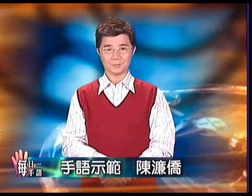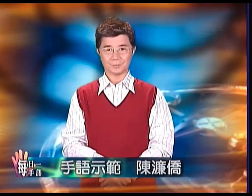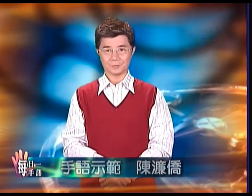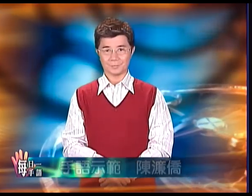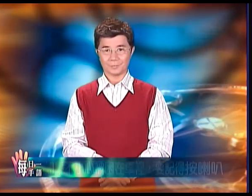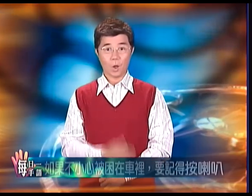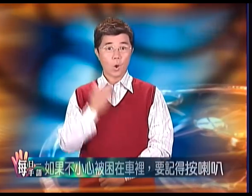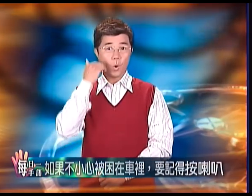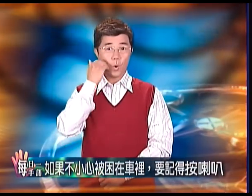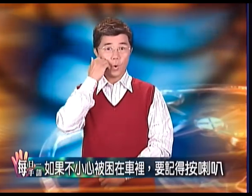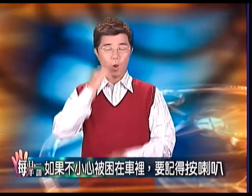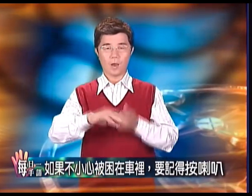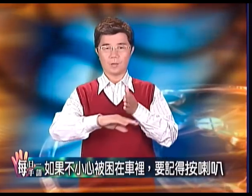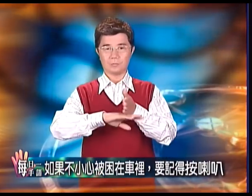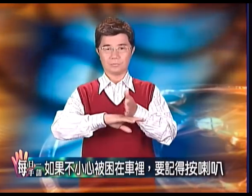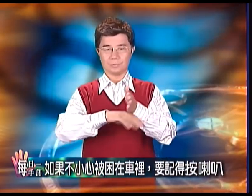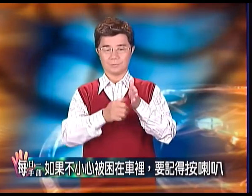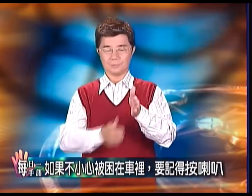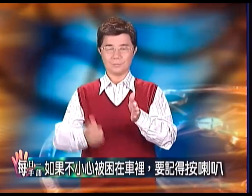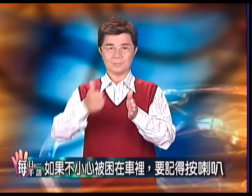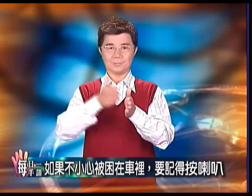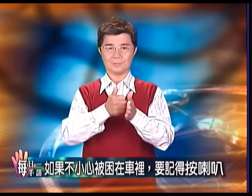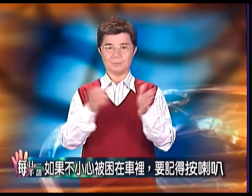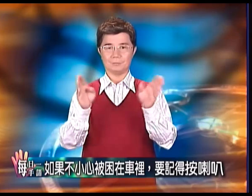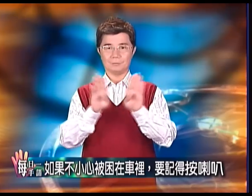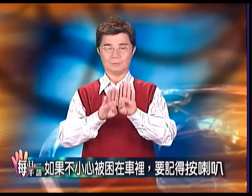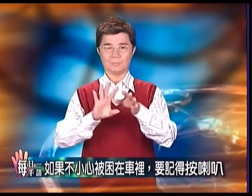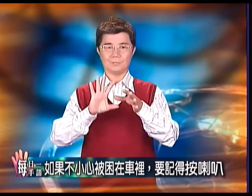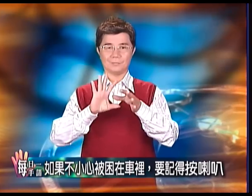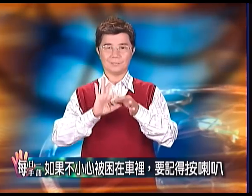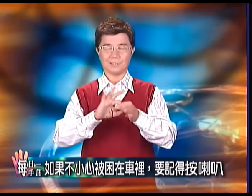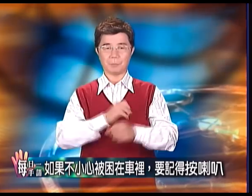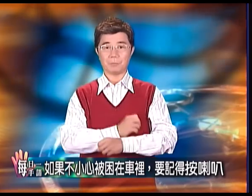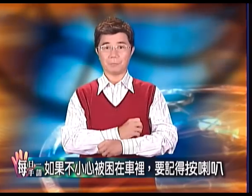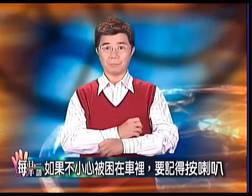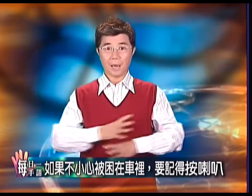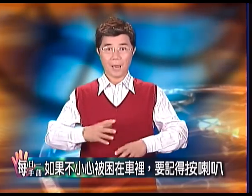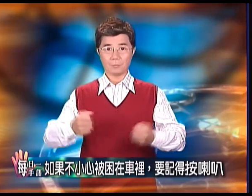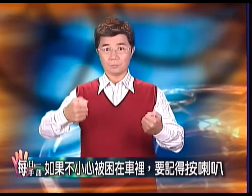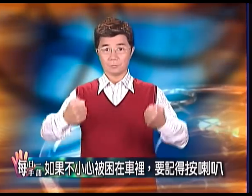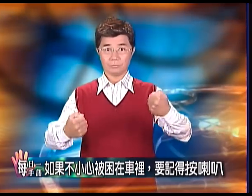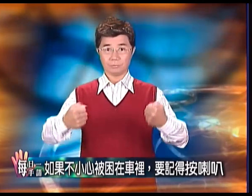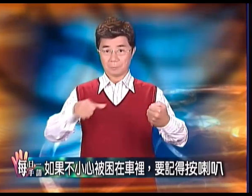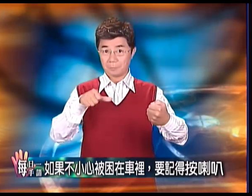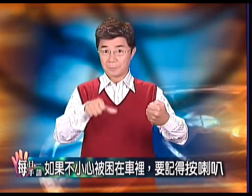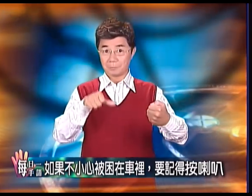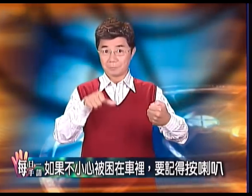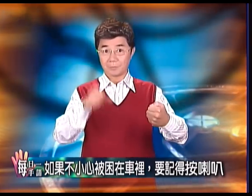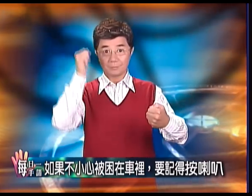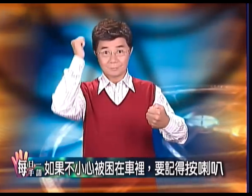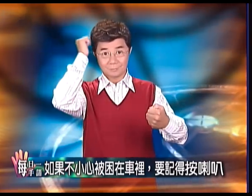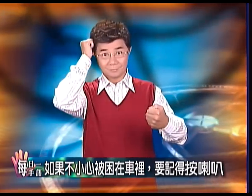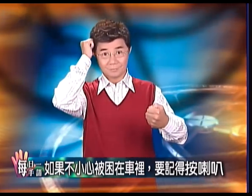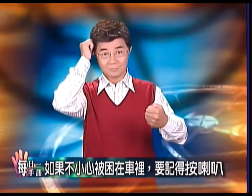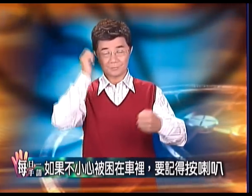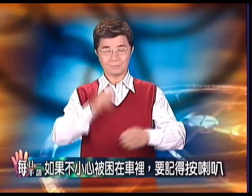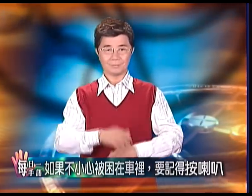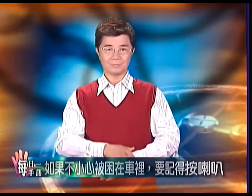语。如果不小心被困在车里，要记得按喇叭。手语的结构